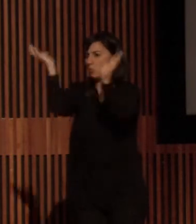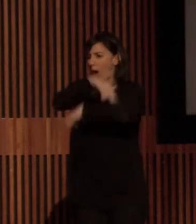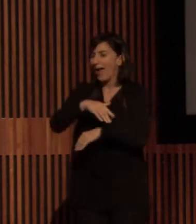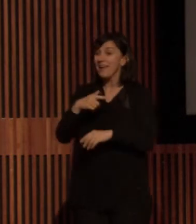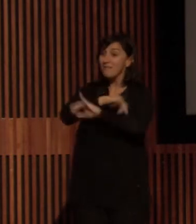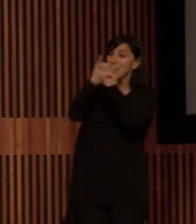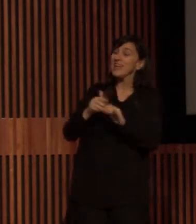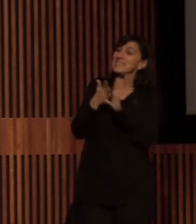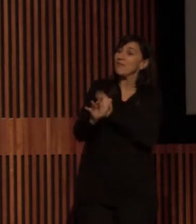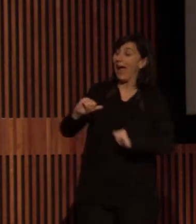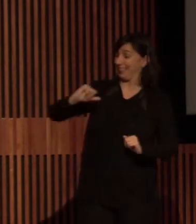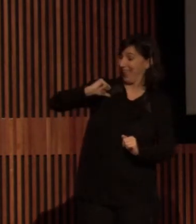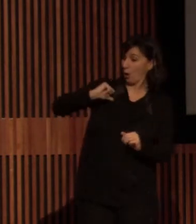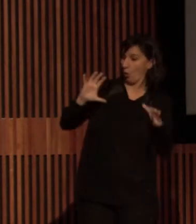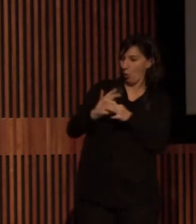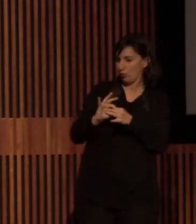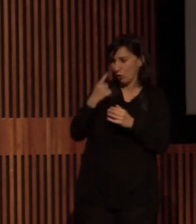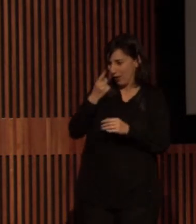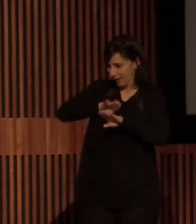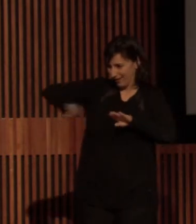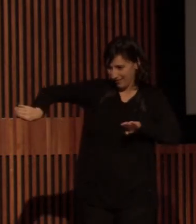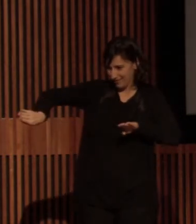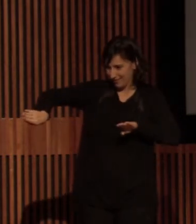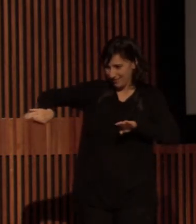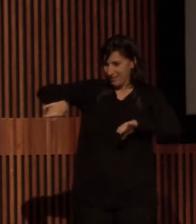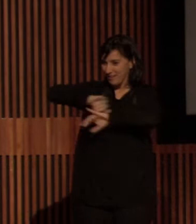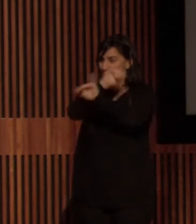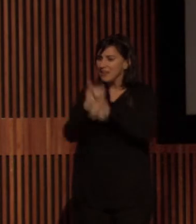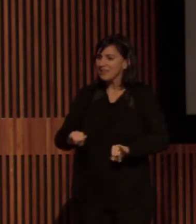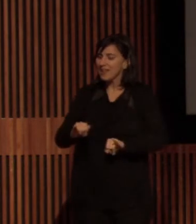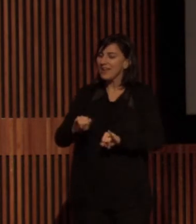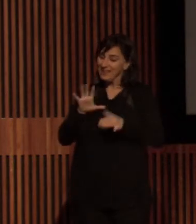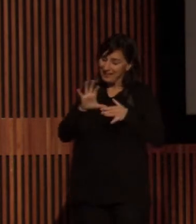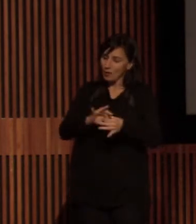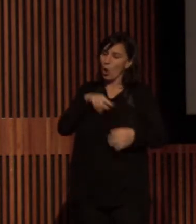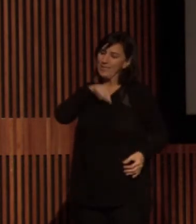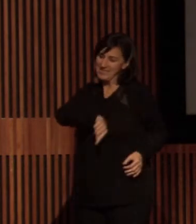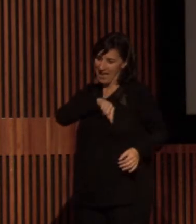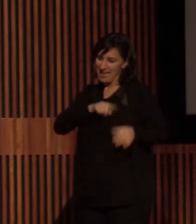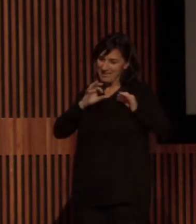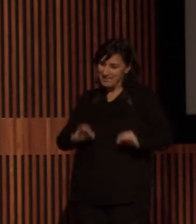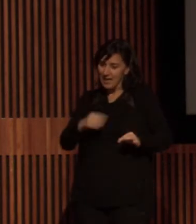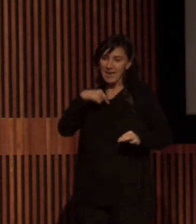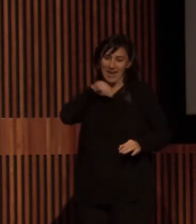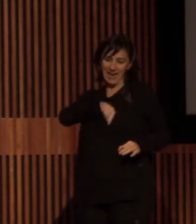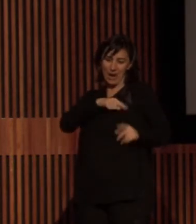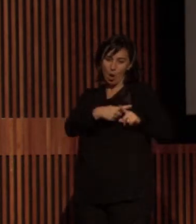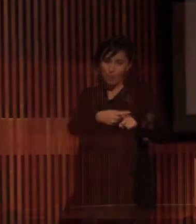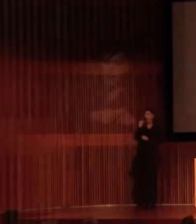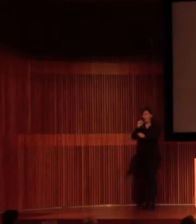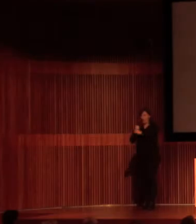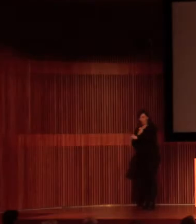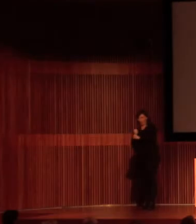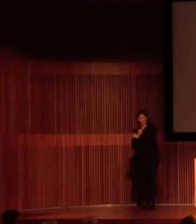tener. Y vosotros lo sabéis bien. La felicidad está sobre todo en el ser, en el compartir, en el